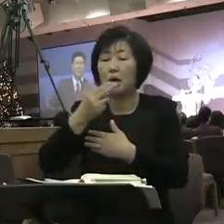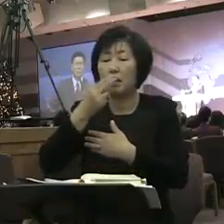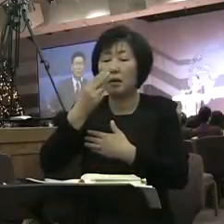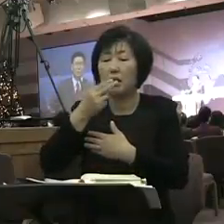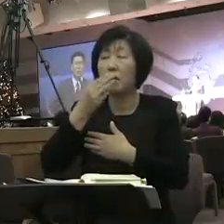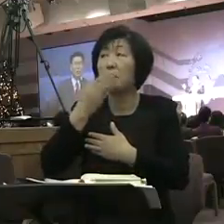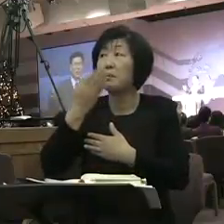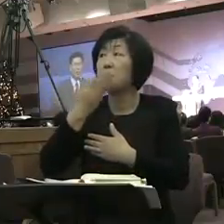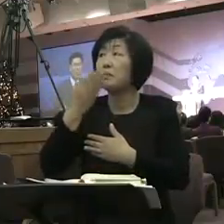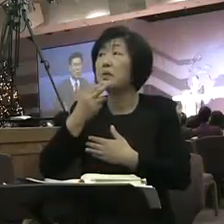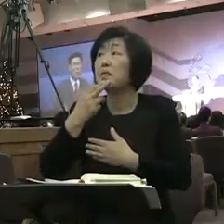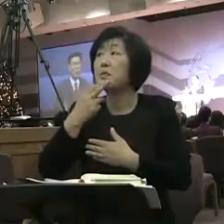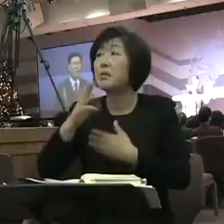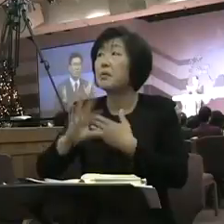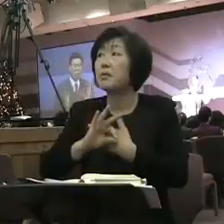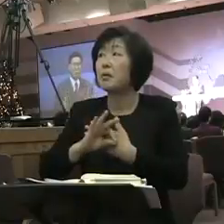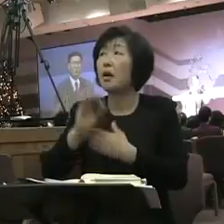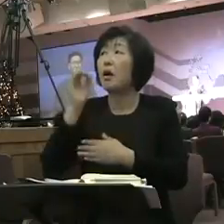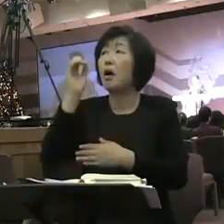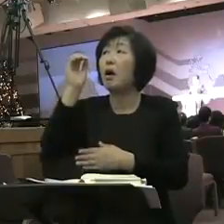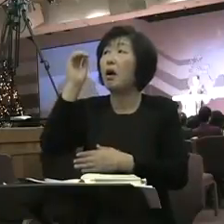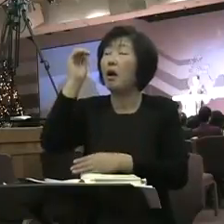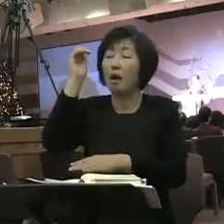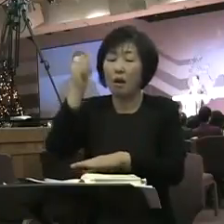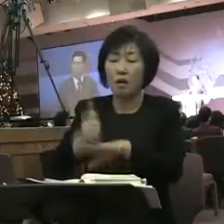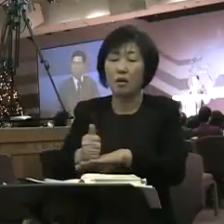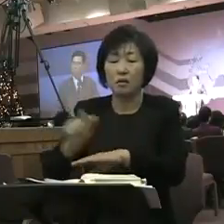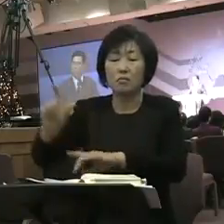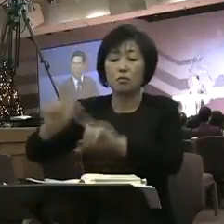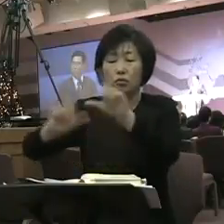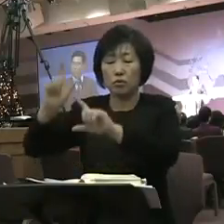냄새가 없어지면 결국은 그 모습을 잃어버려요.